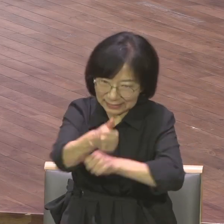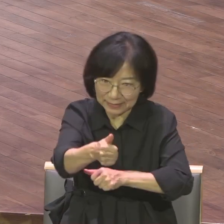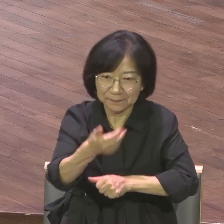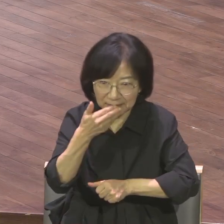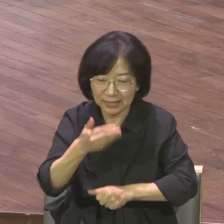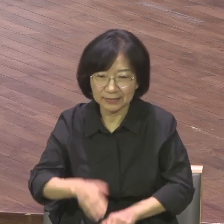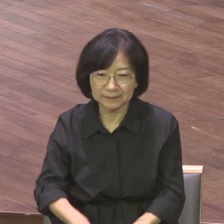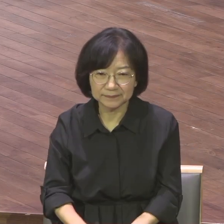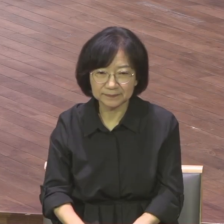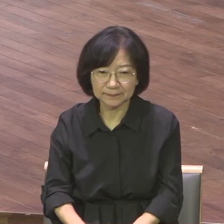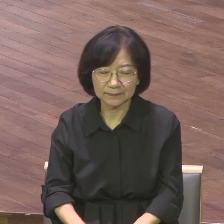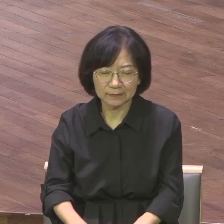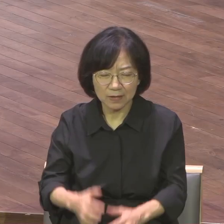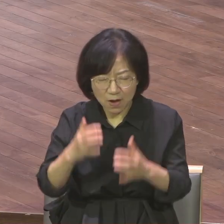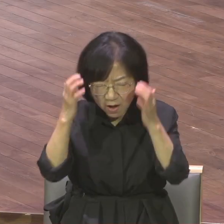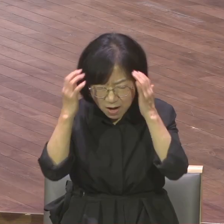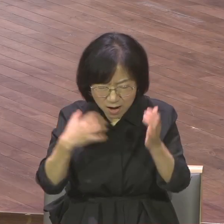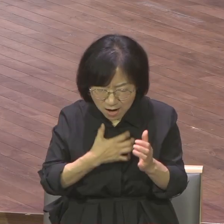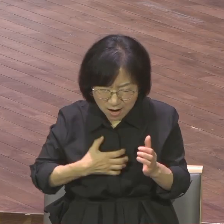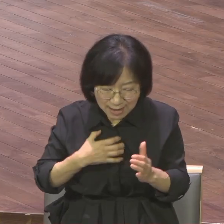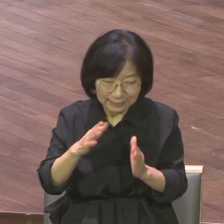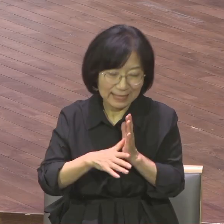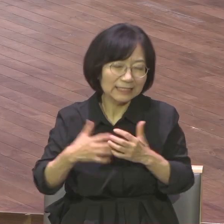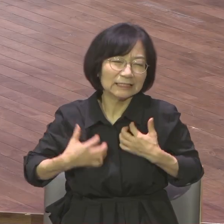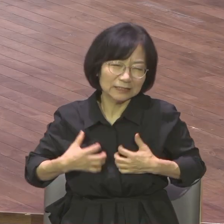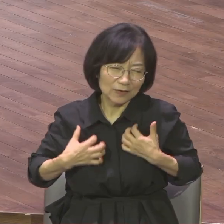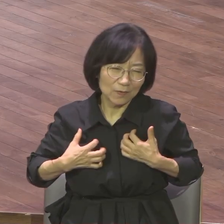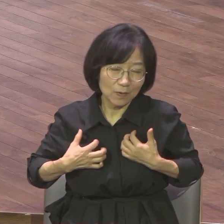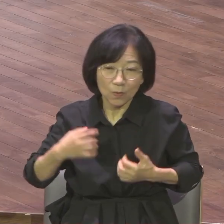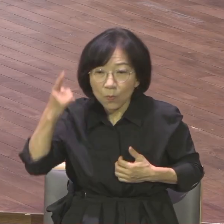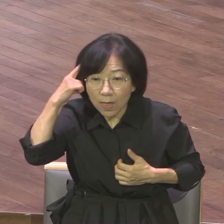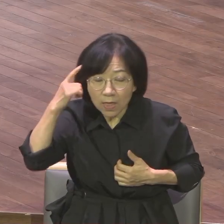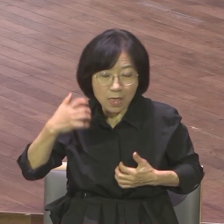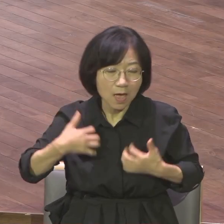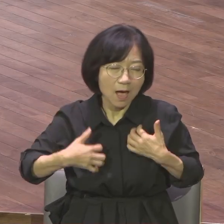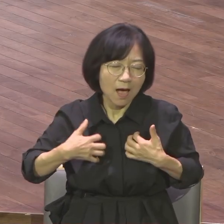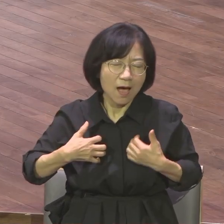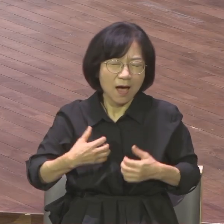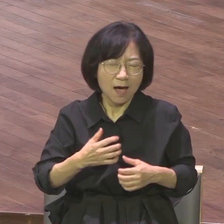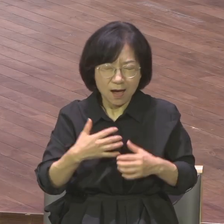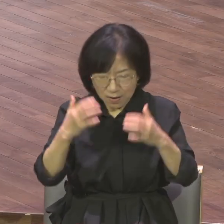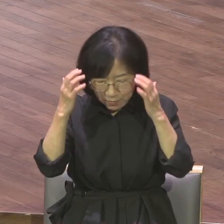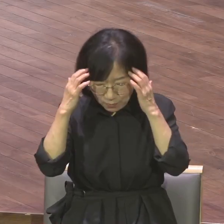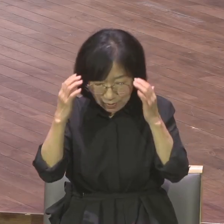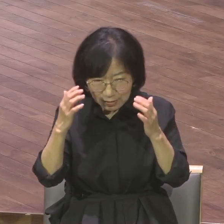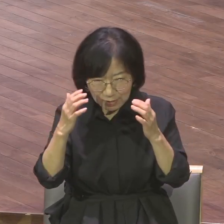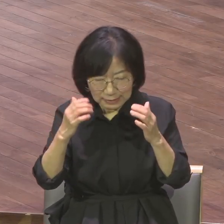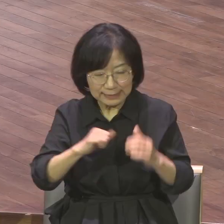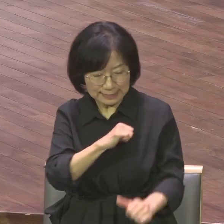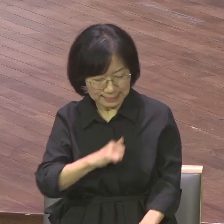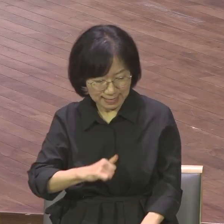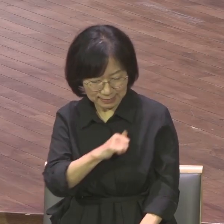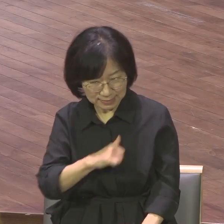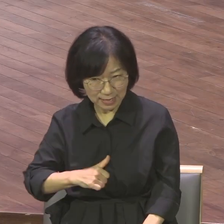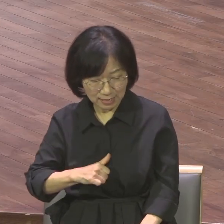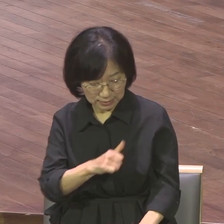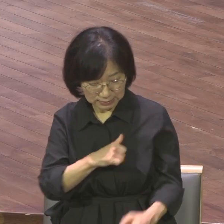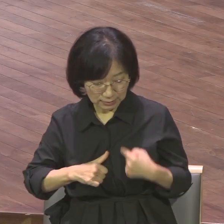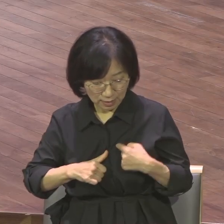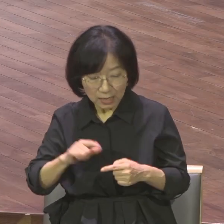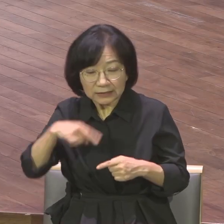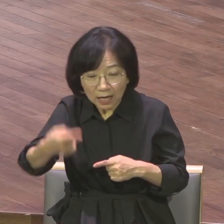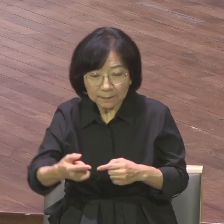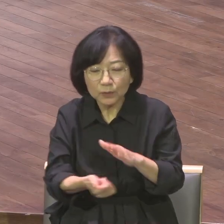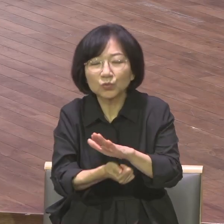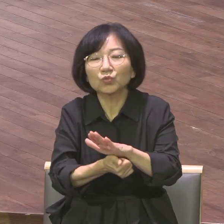우리가 환난 중에도 즐거워하나니 이는 환난은 인내를, 인내는 연단을, 연단은 소망을 이룬 줄을 알미로다.